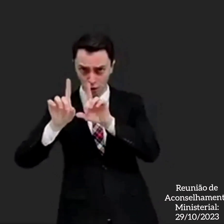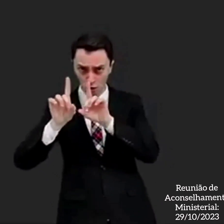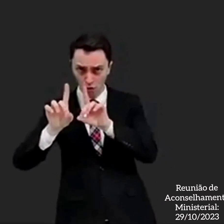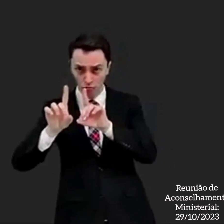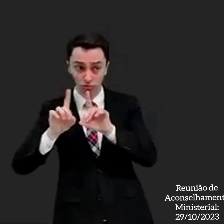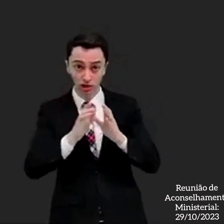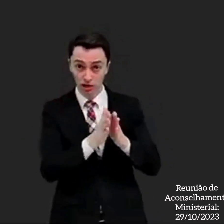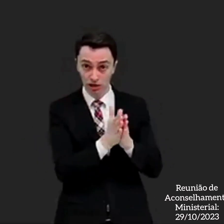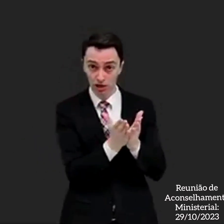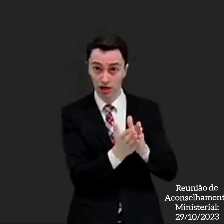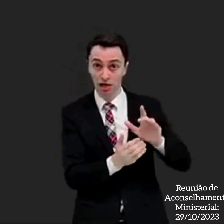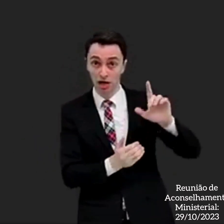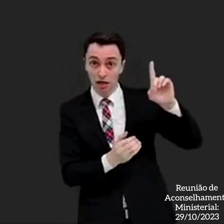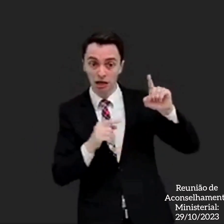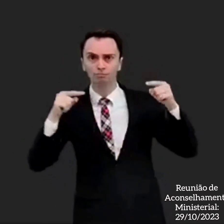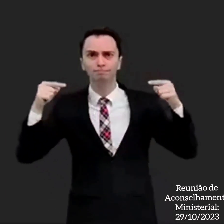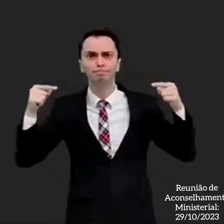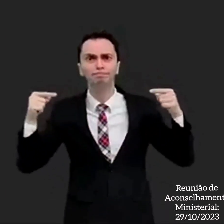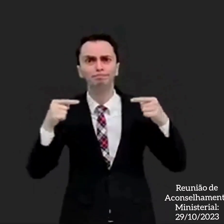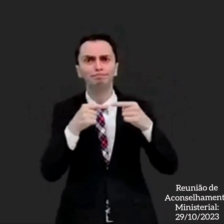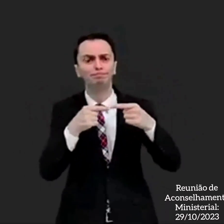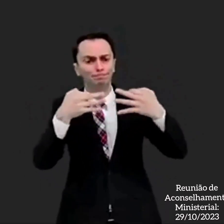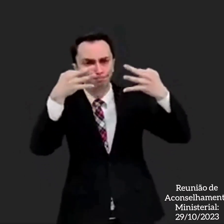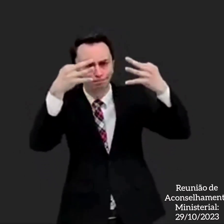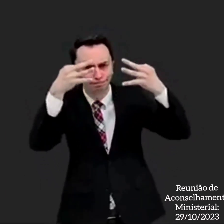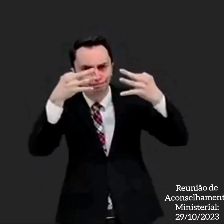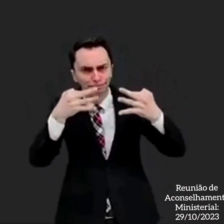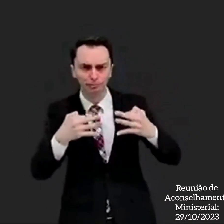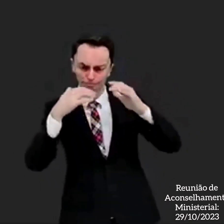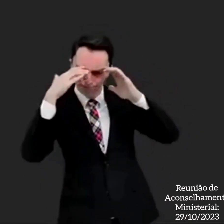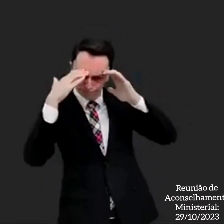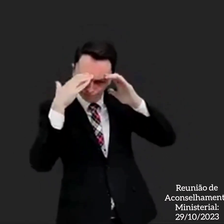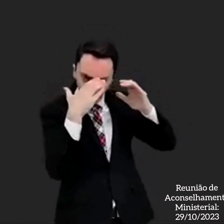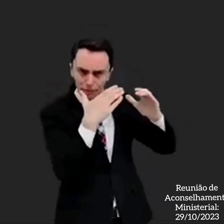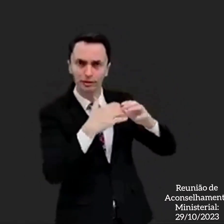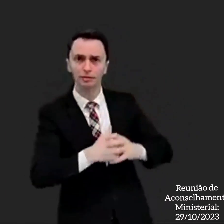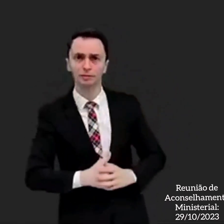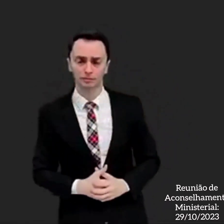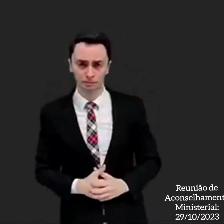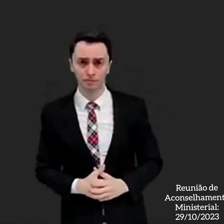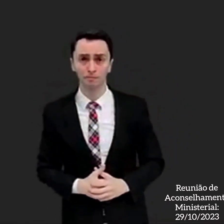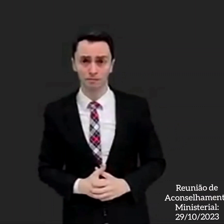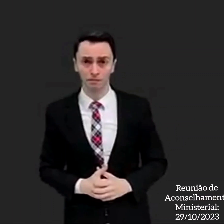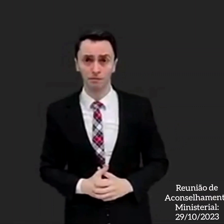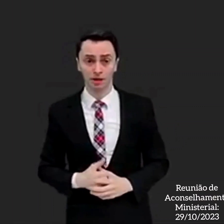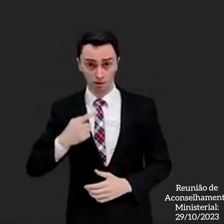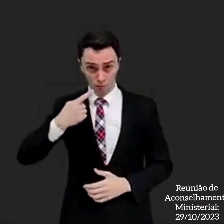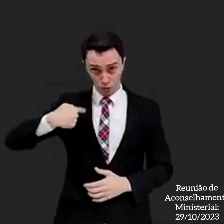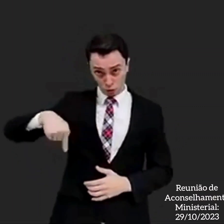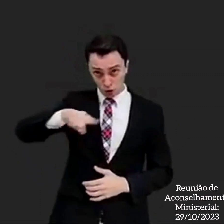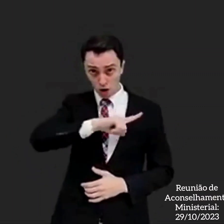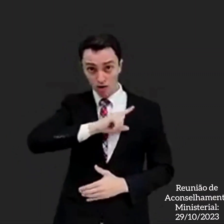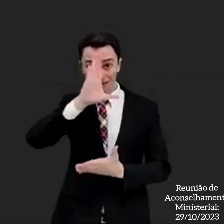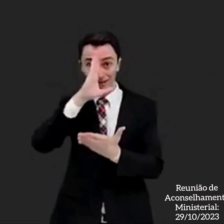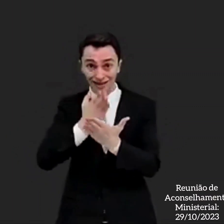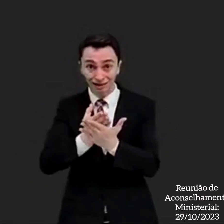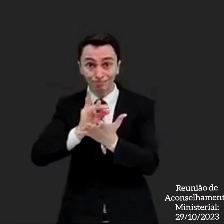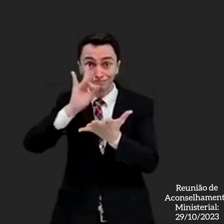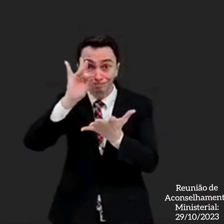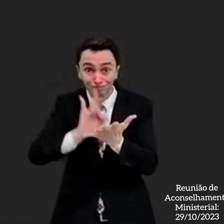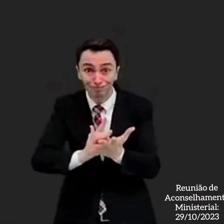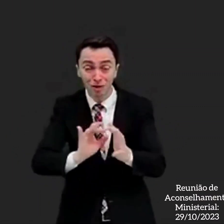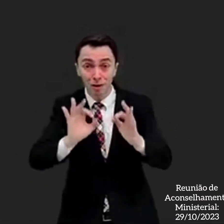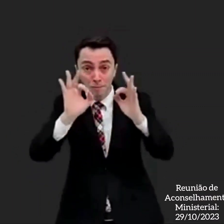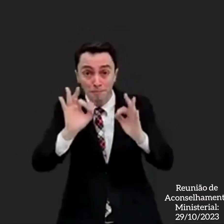e comprometidas com a Bíblia Sagrada, a qual confessamos como única e